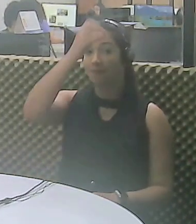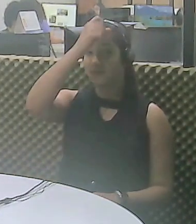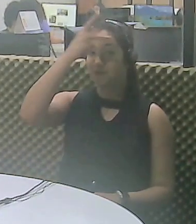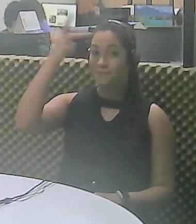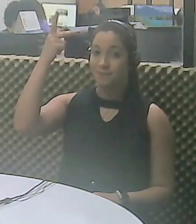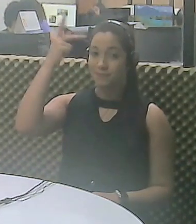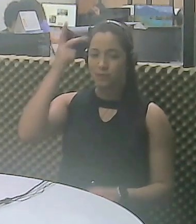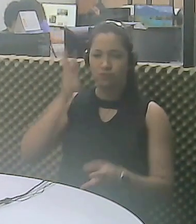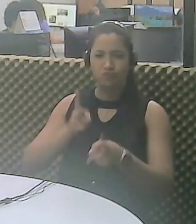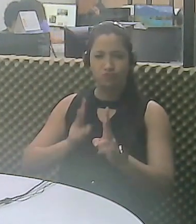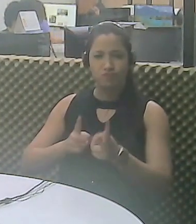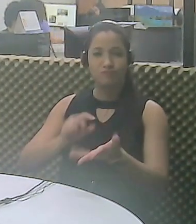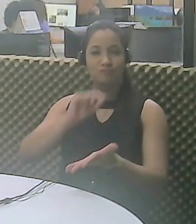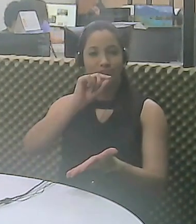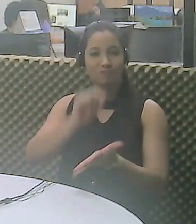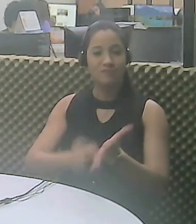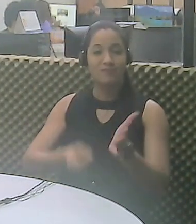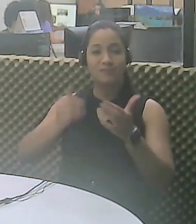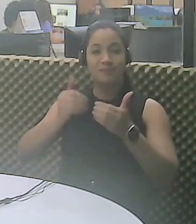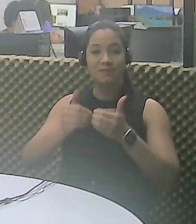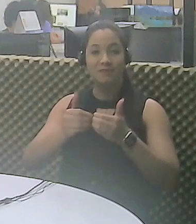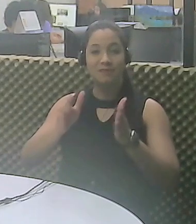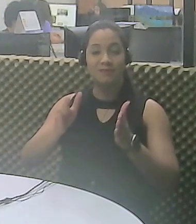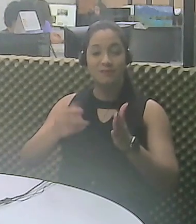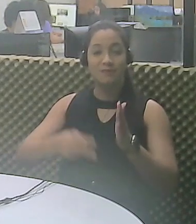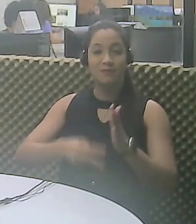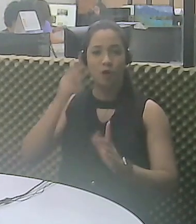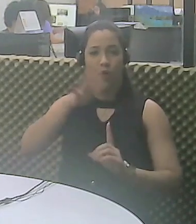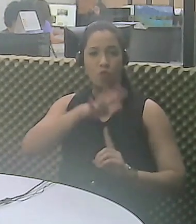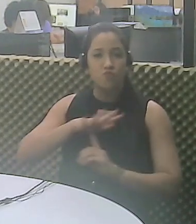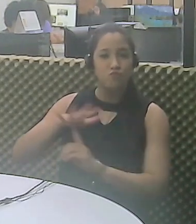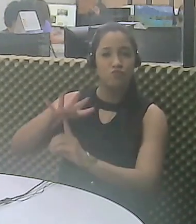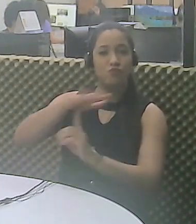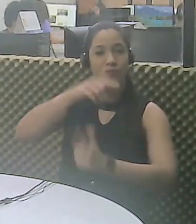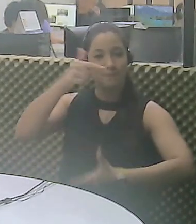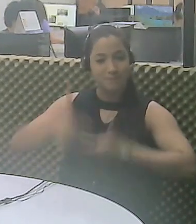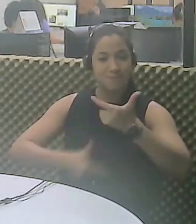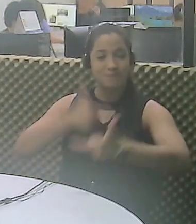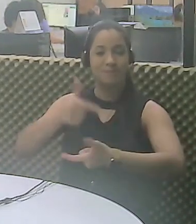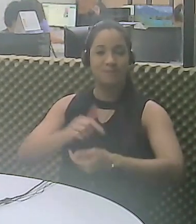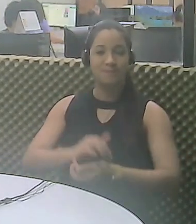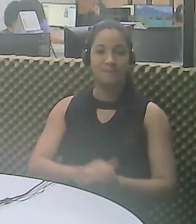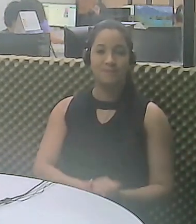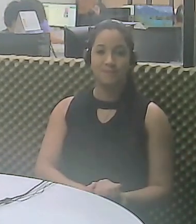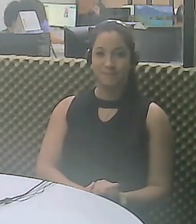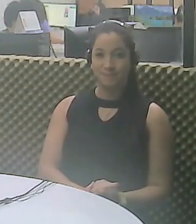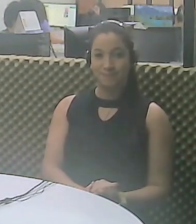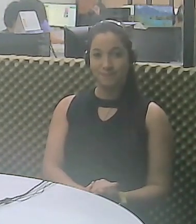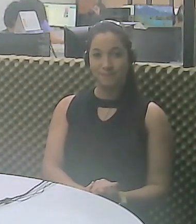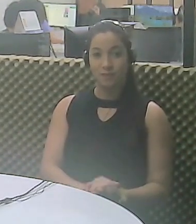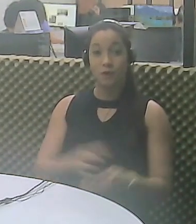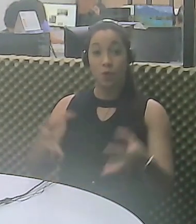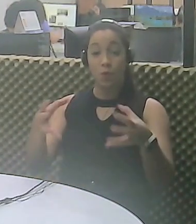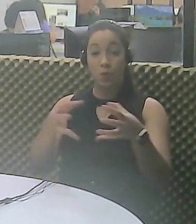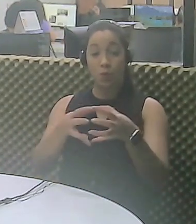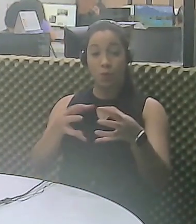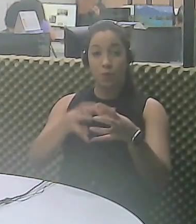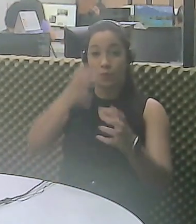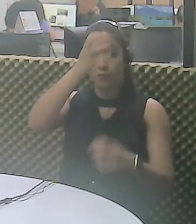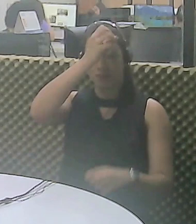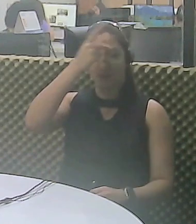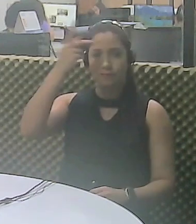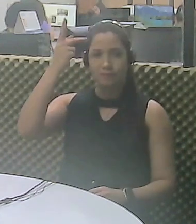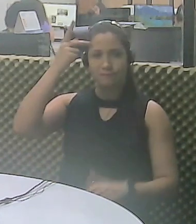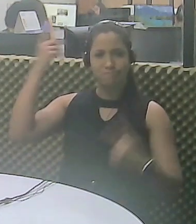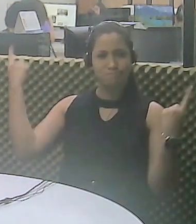Prefeitura continua com inscrições abertas para segundo mega feirão de empregos. Equipe da Prefeitura